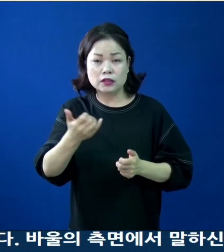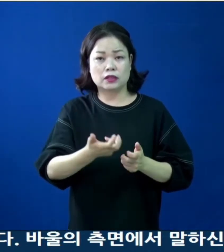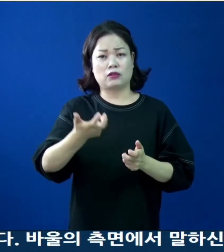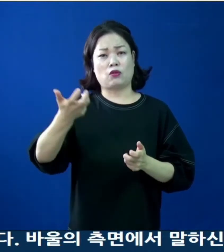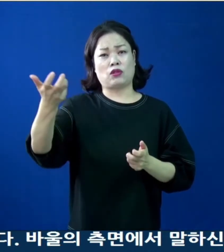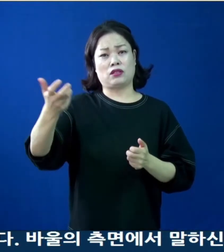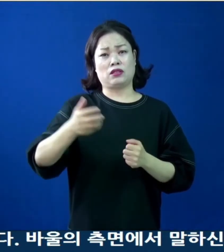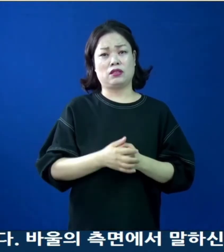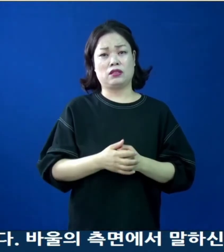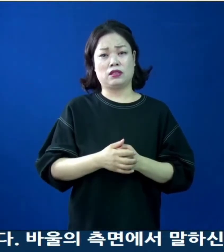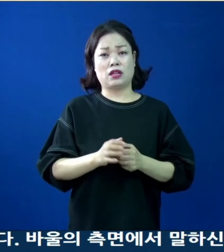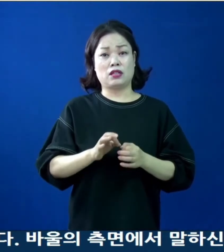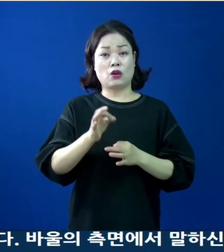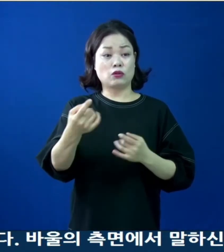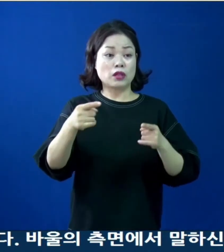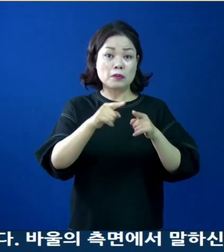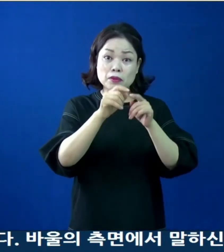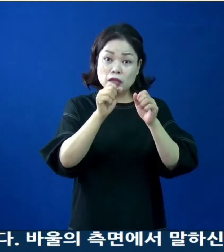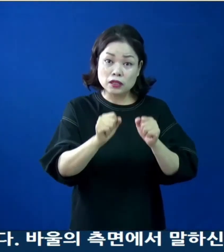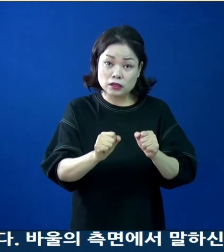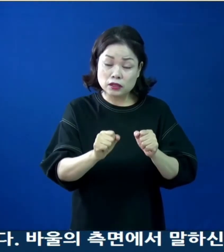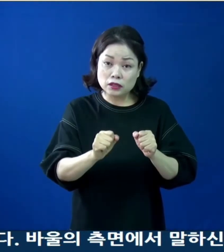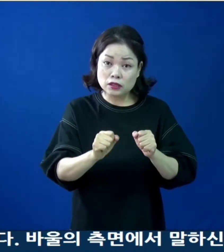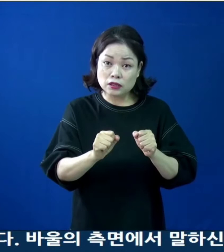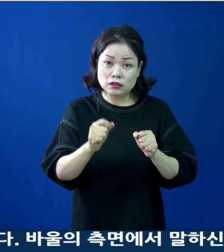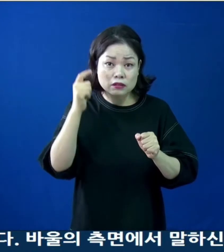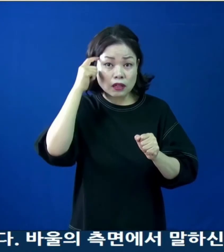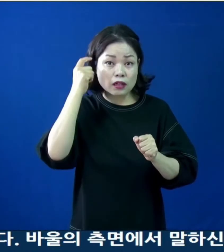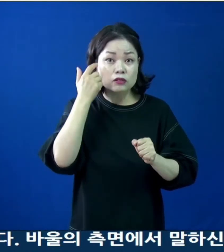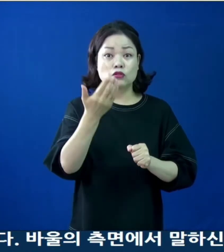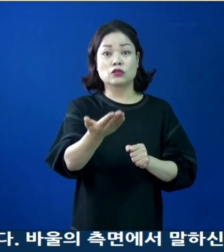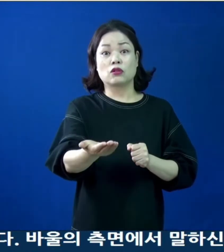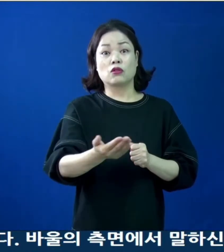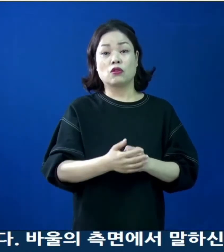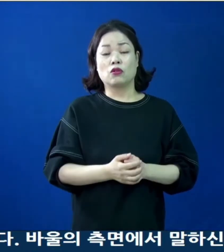떠나시는데 영원히 함께한다는 거 그리실 수 있으시겠습니까?